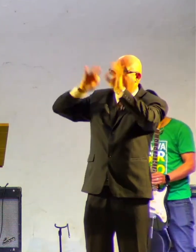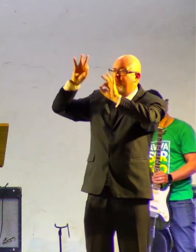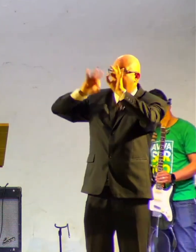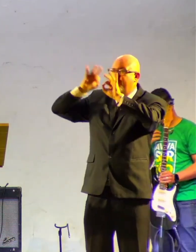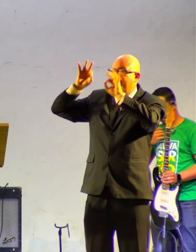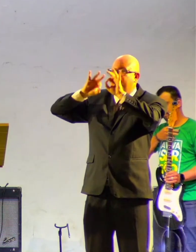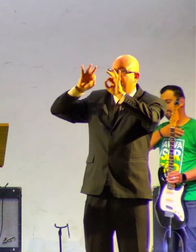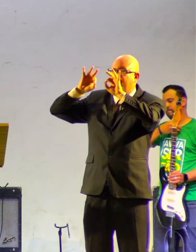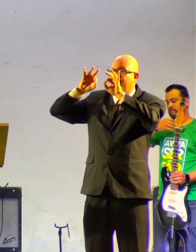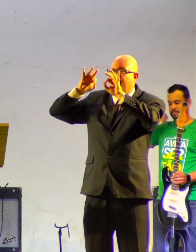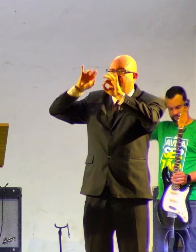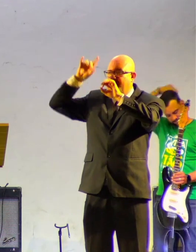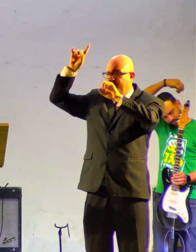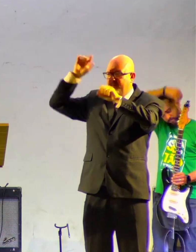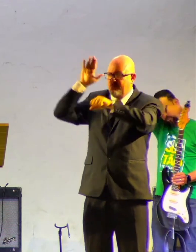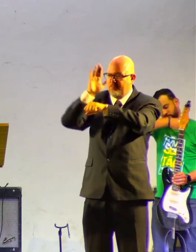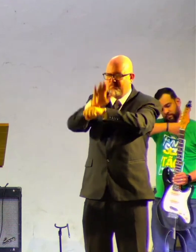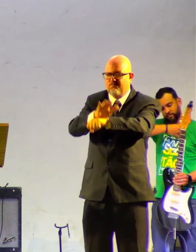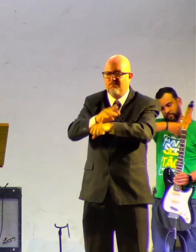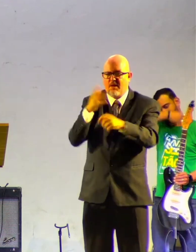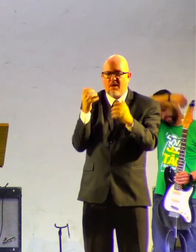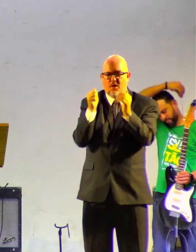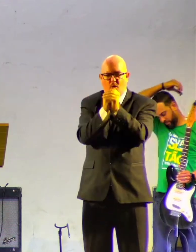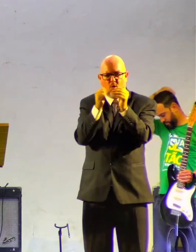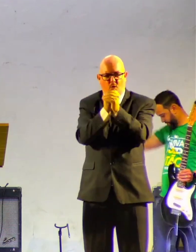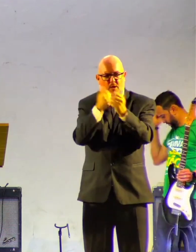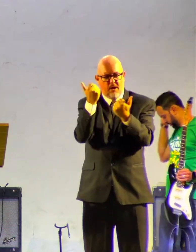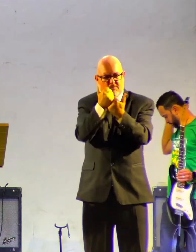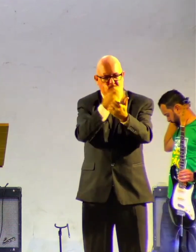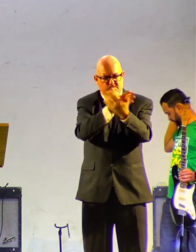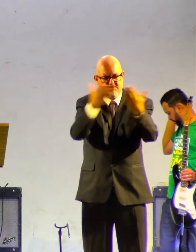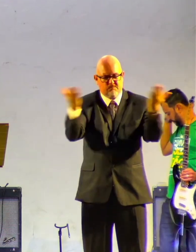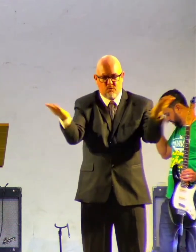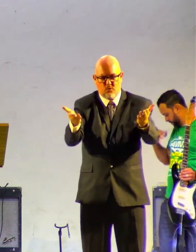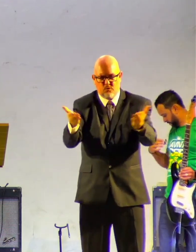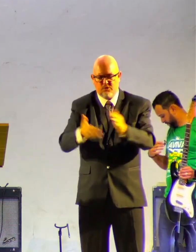Senhor para que Ele se manifeste. Eu quero orar com vocês nessa noite.